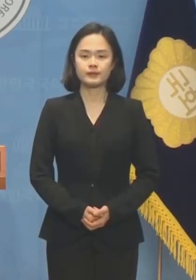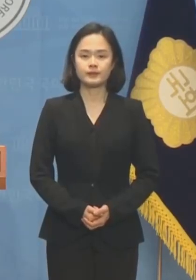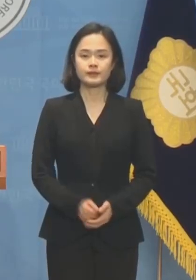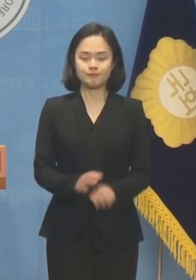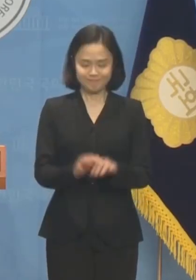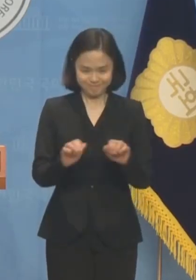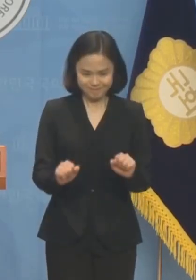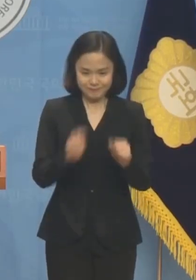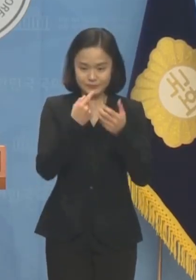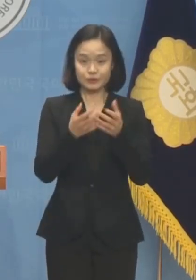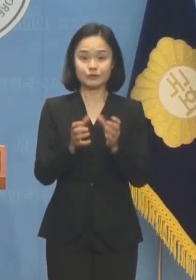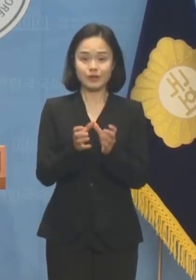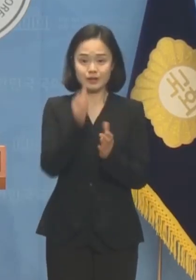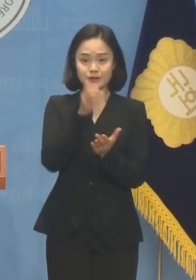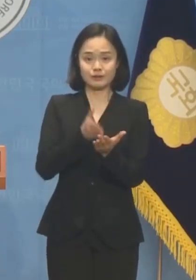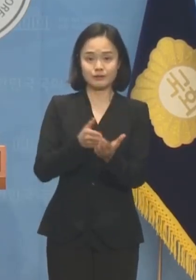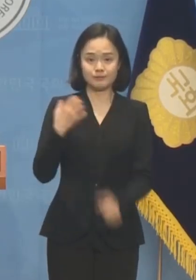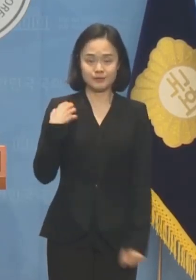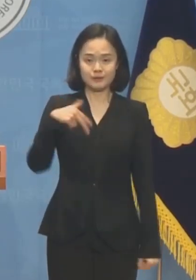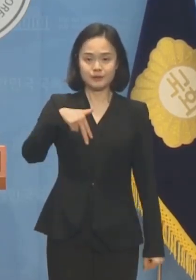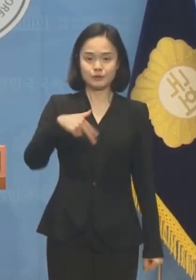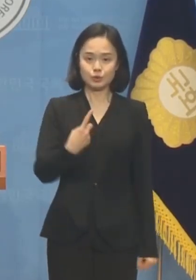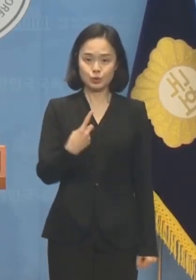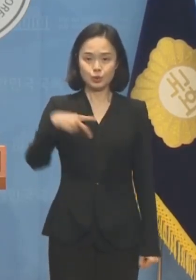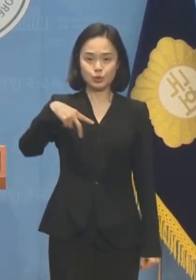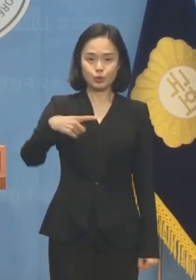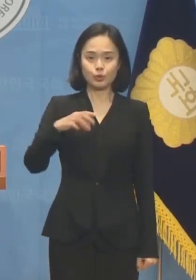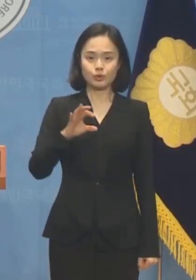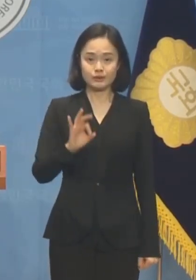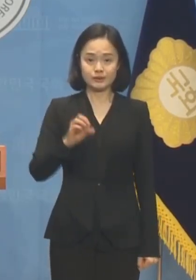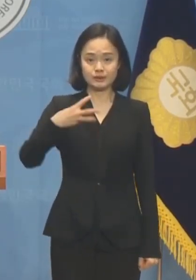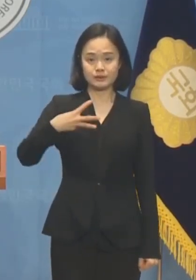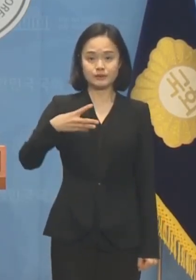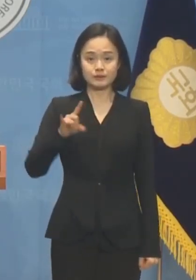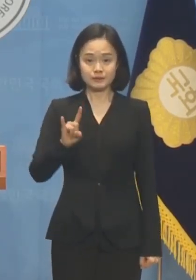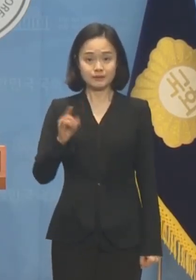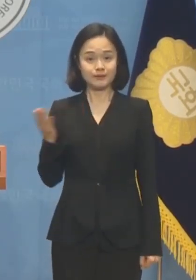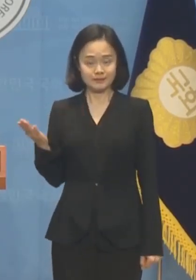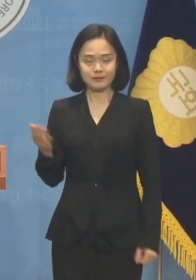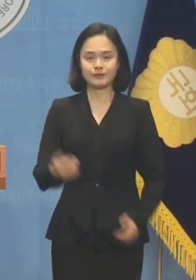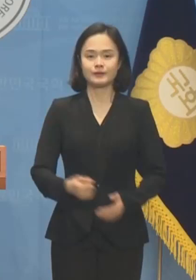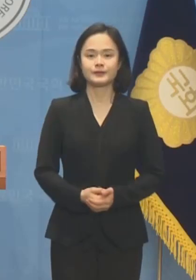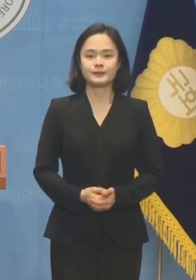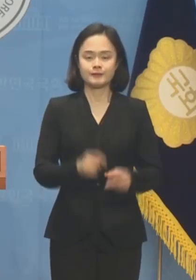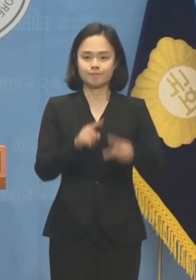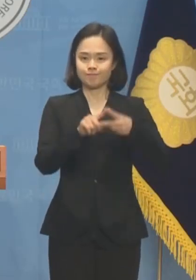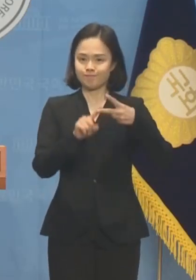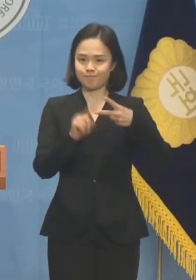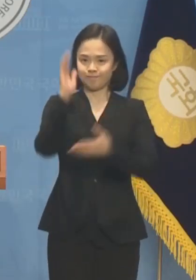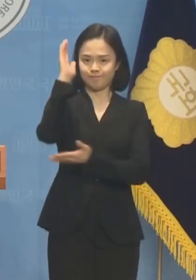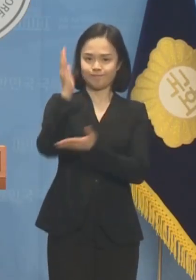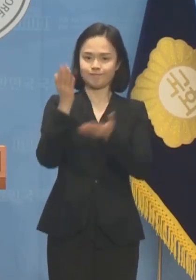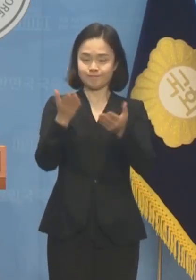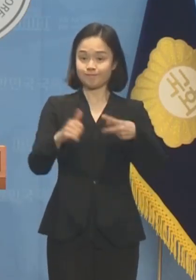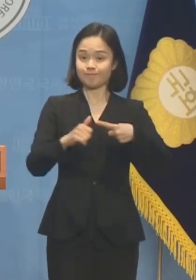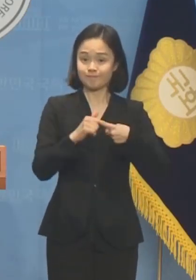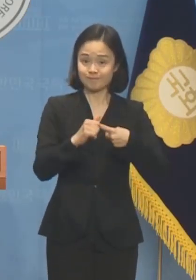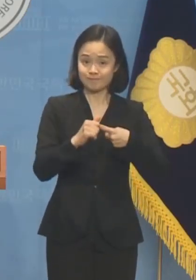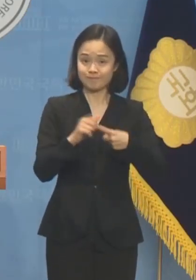예, 더불어민주당 수석대변인 조승래 의원입니다. 이제 두 건의 논평을 말씀드리도록 하겠습니다. 먼저 첫